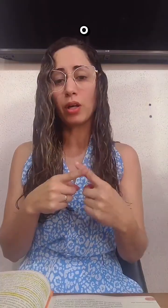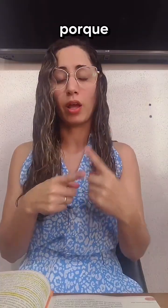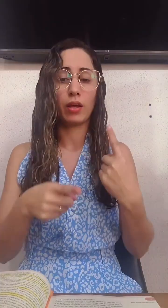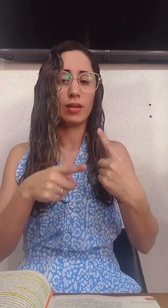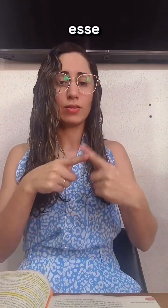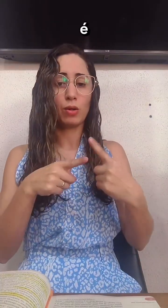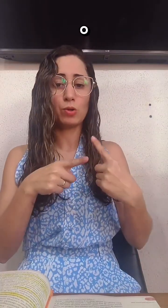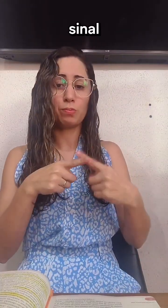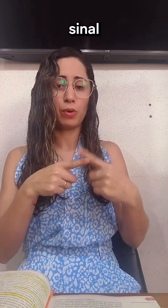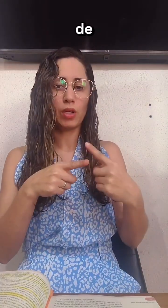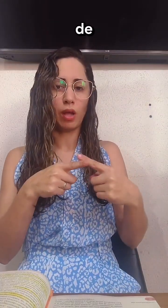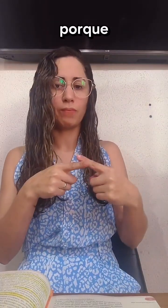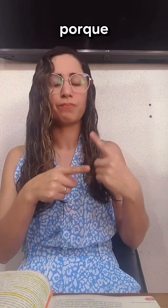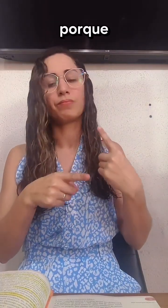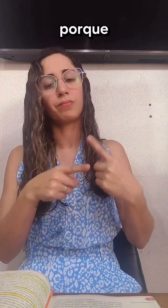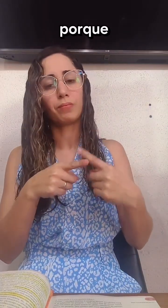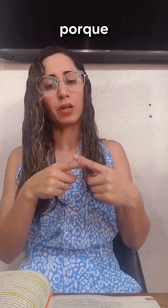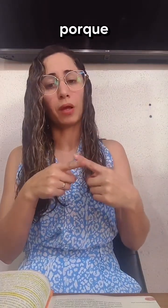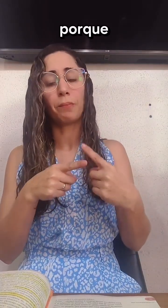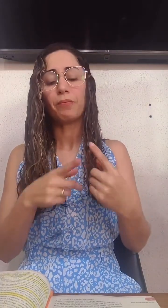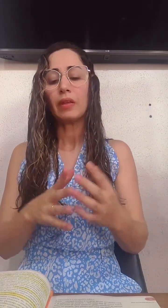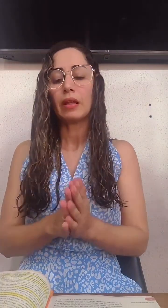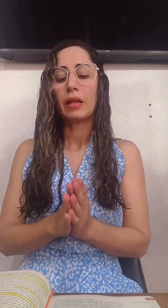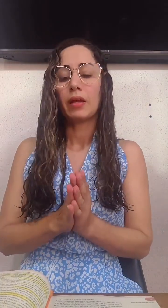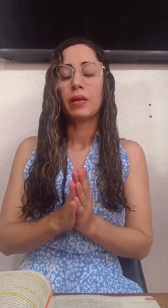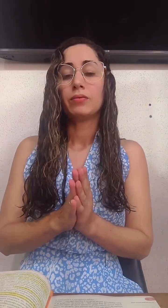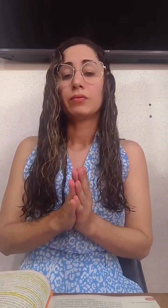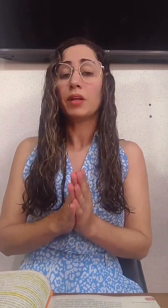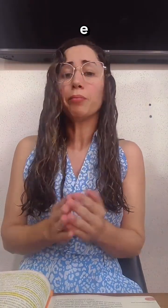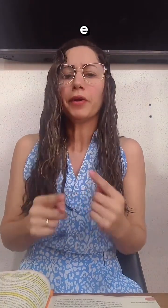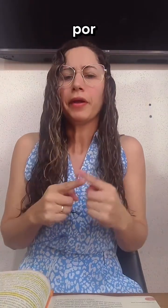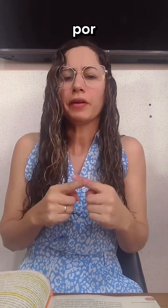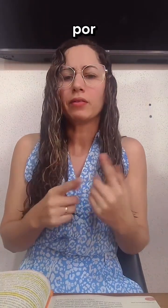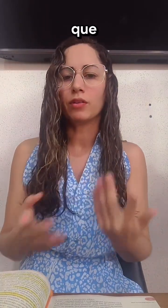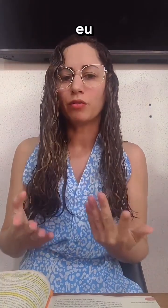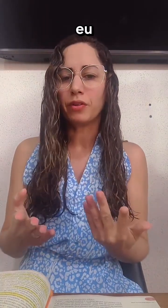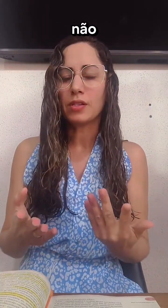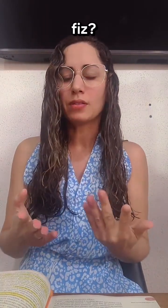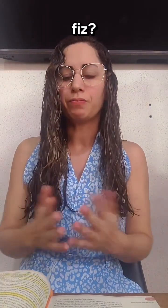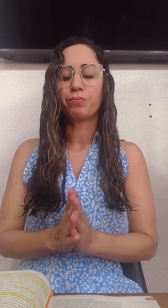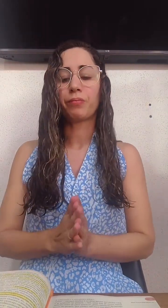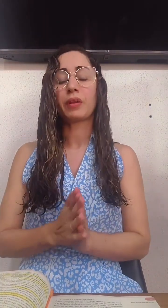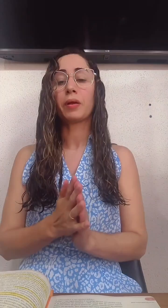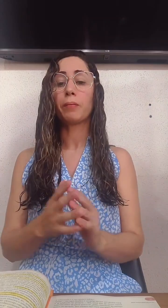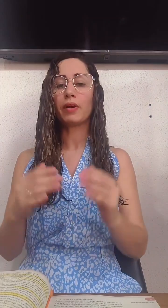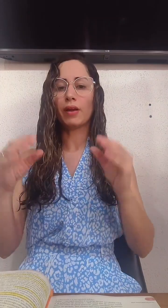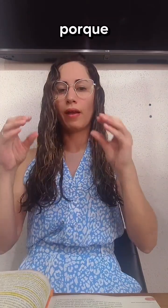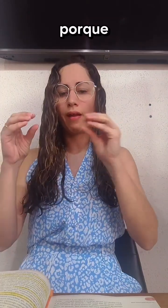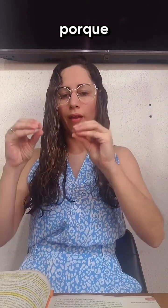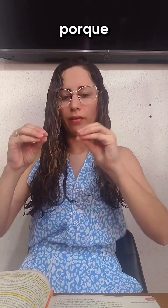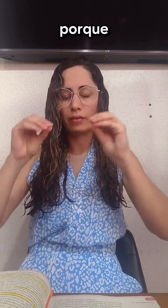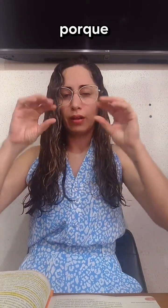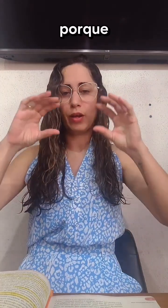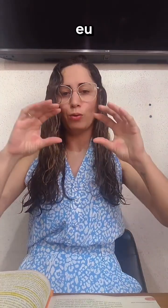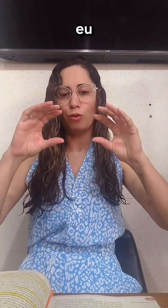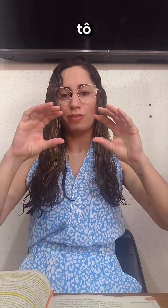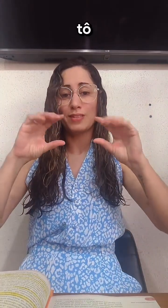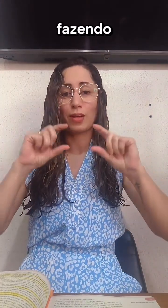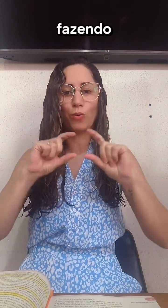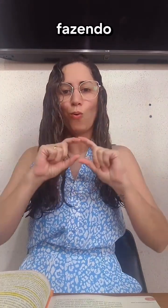porquê. Esse é o sinal de porquê. Por quê? E por que eu não fiz? Porque eu tô fazendo